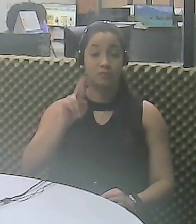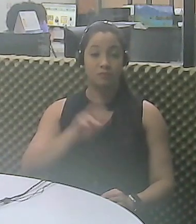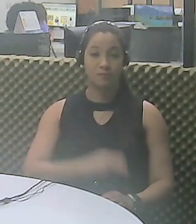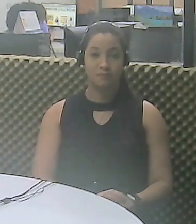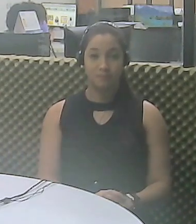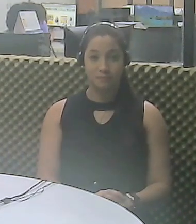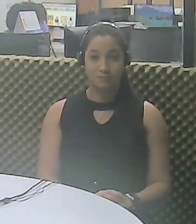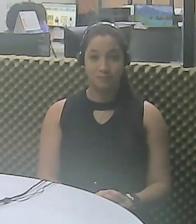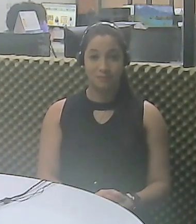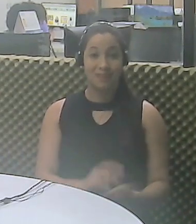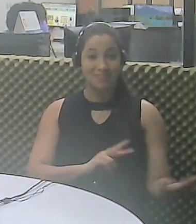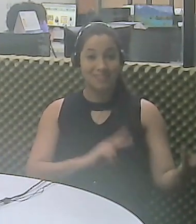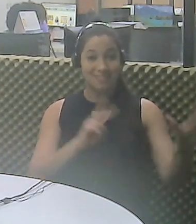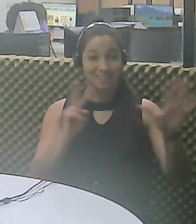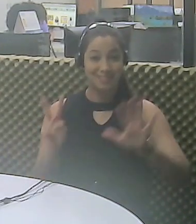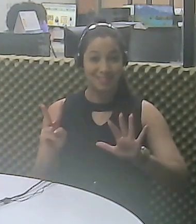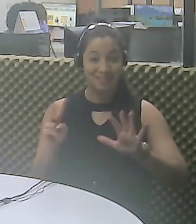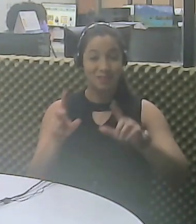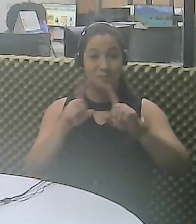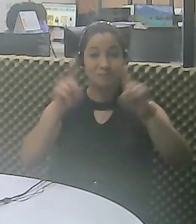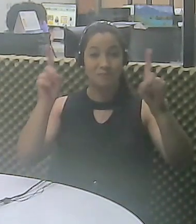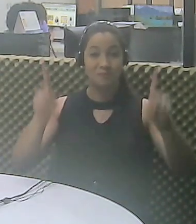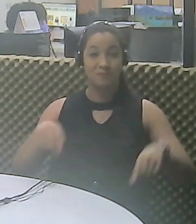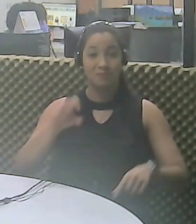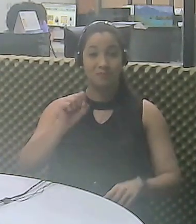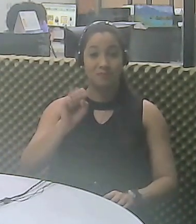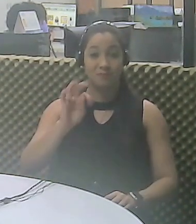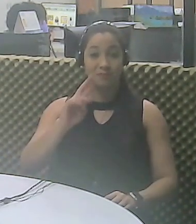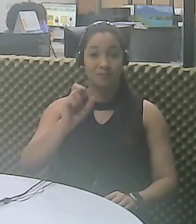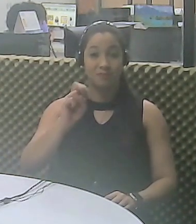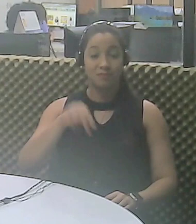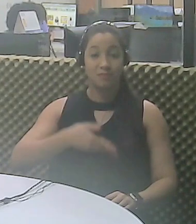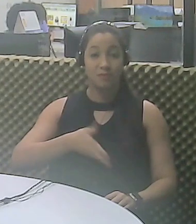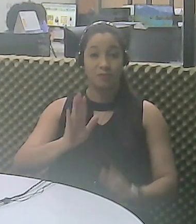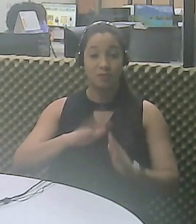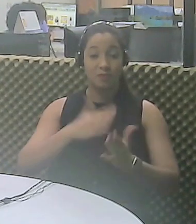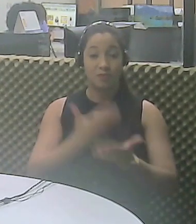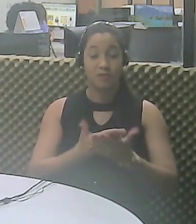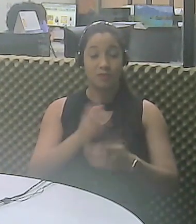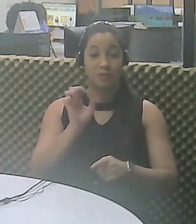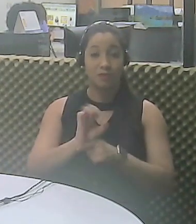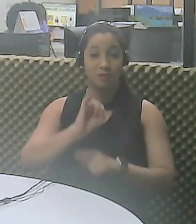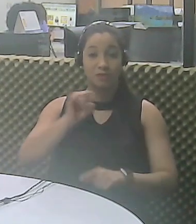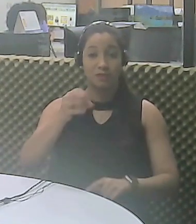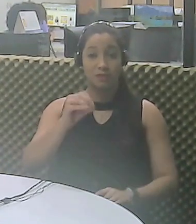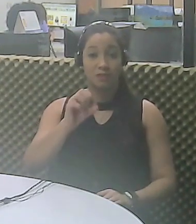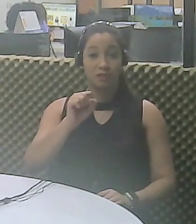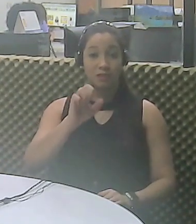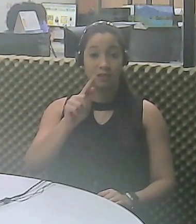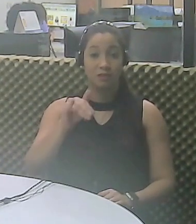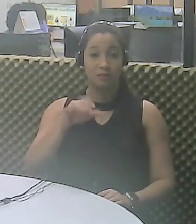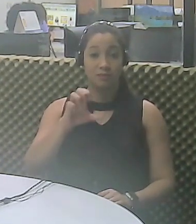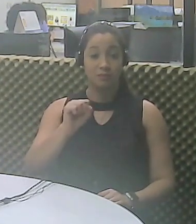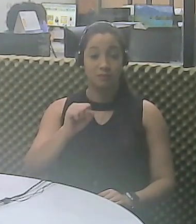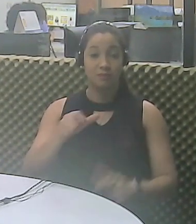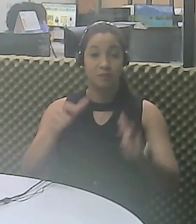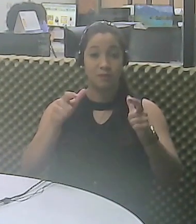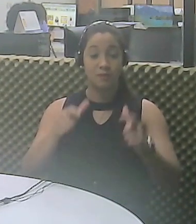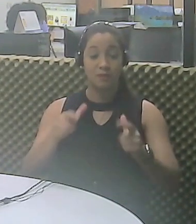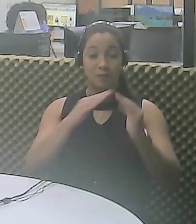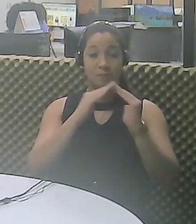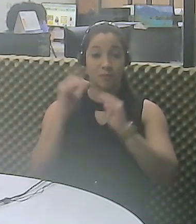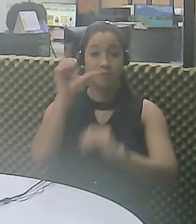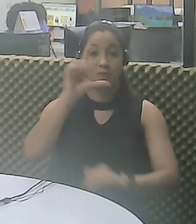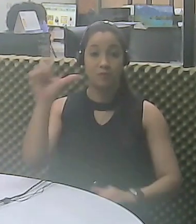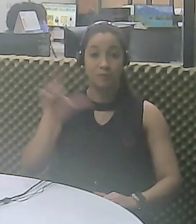cetran@uberlandia.mg.gov.br. Nesta semana, os servidores da CETRAN estiveram na Escola Estadual José Gomes Junqueira, localizada no bairro Luiz Otto